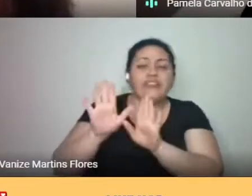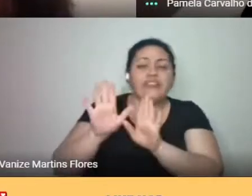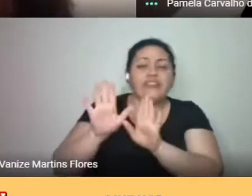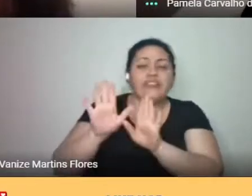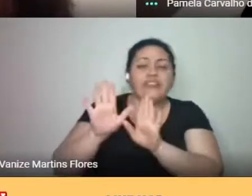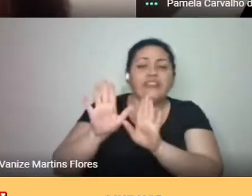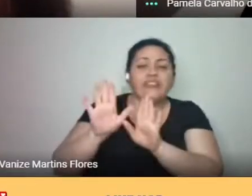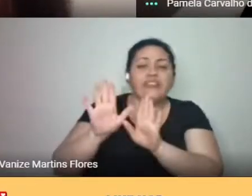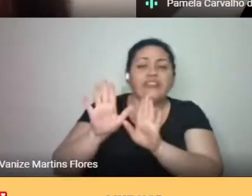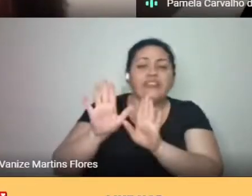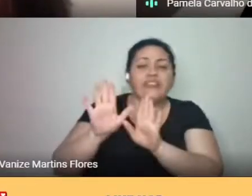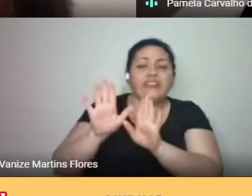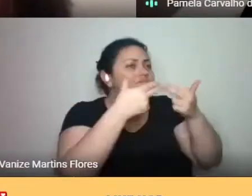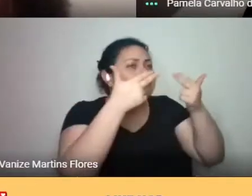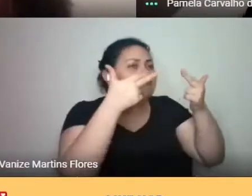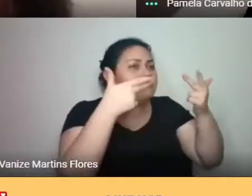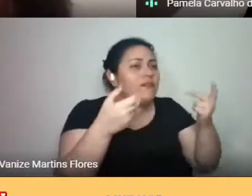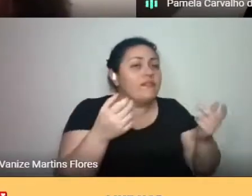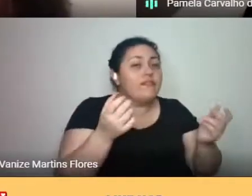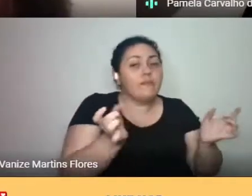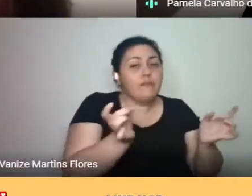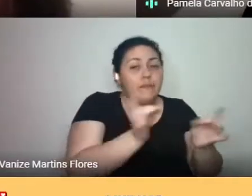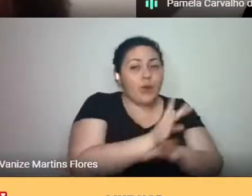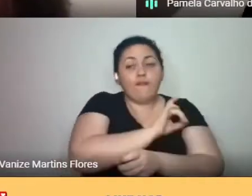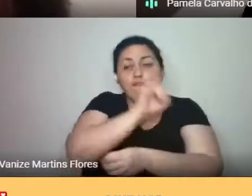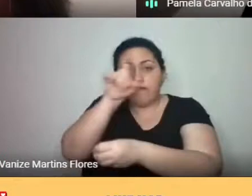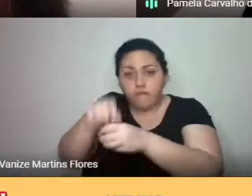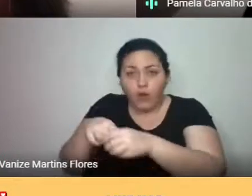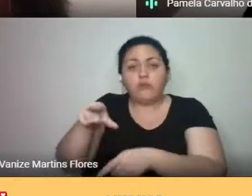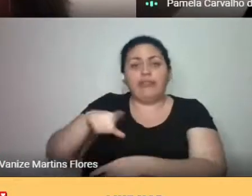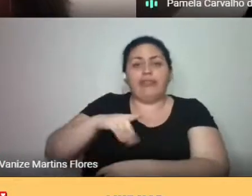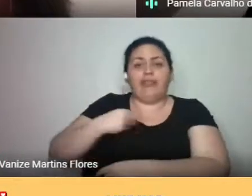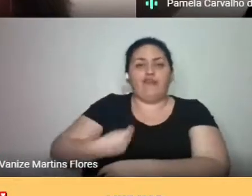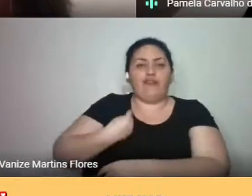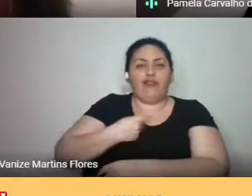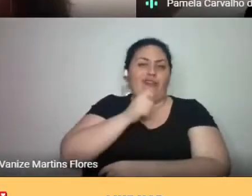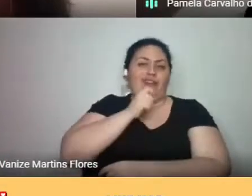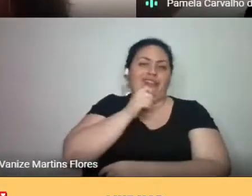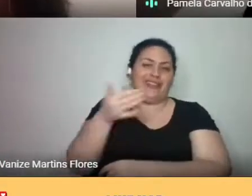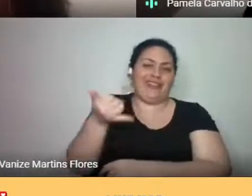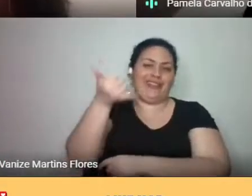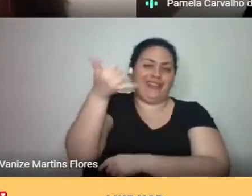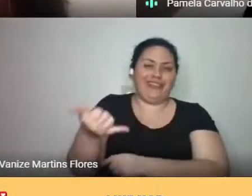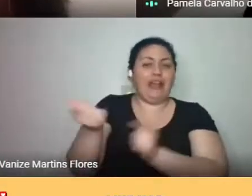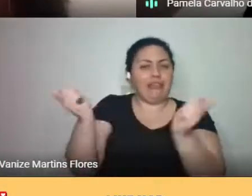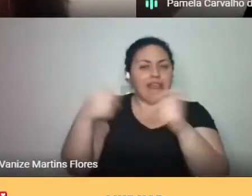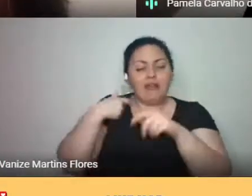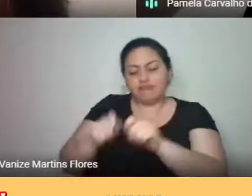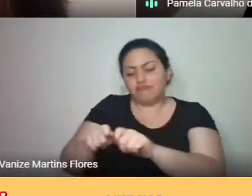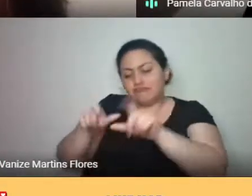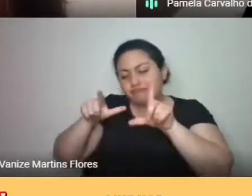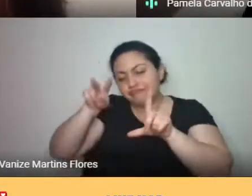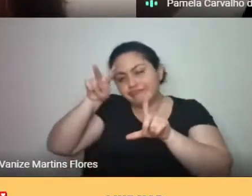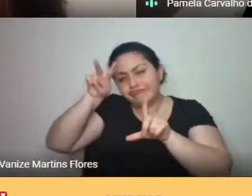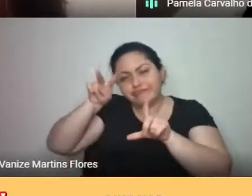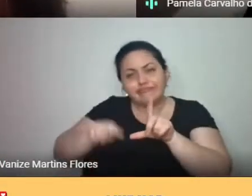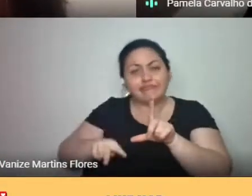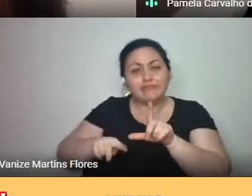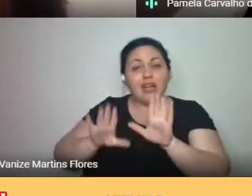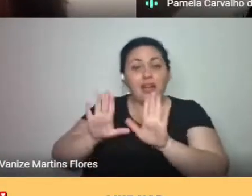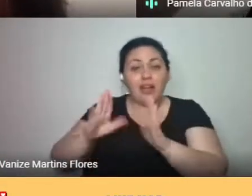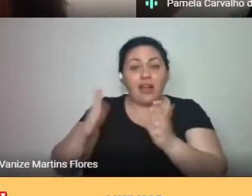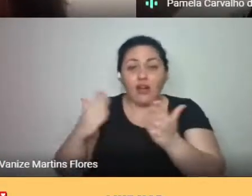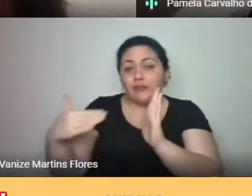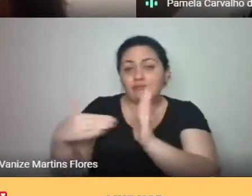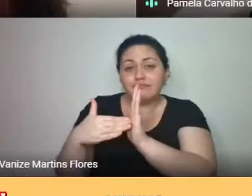poder depois. E nesse momento eu vou ocupar um espaço que é